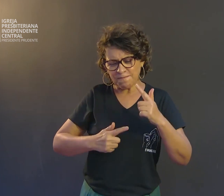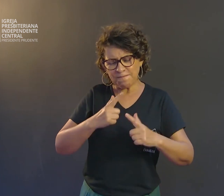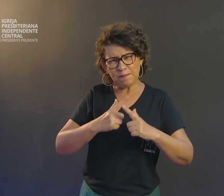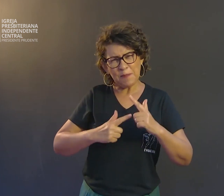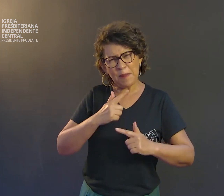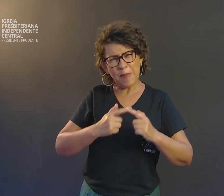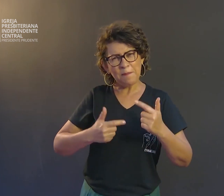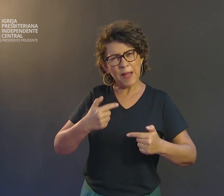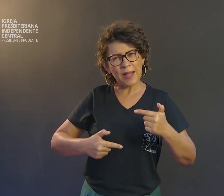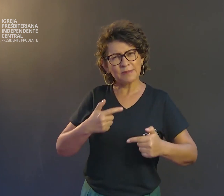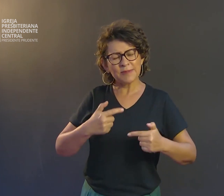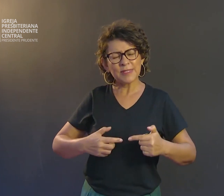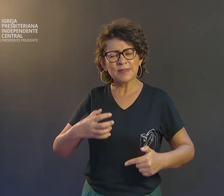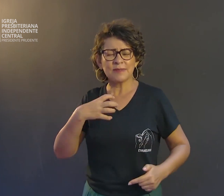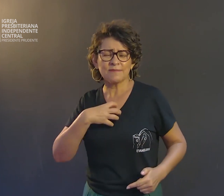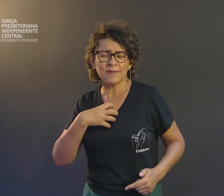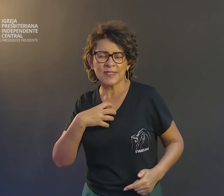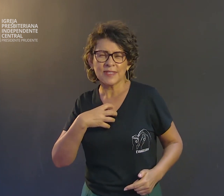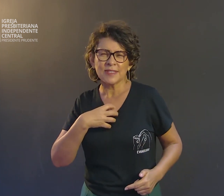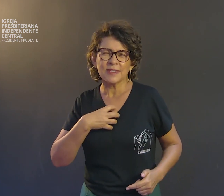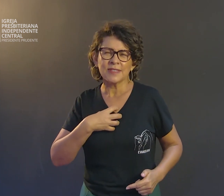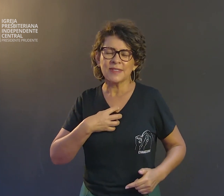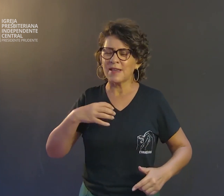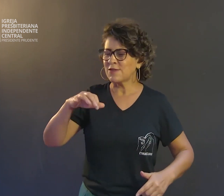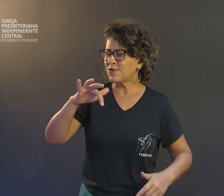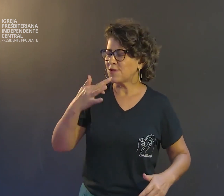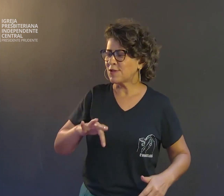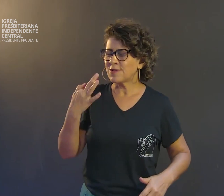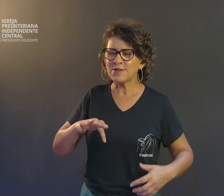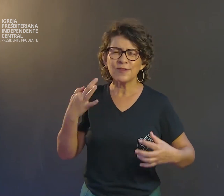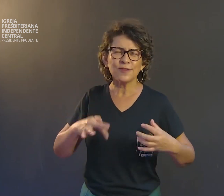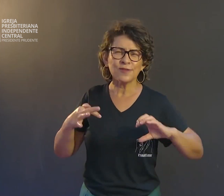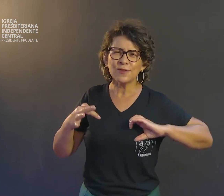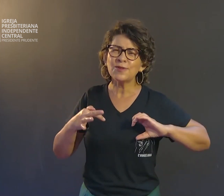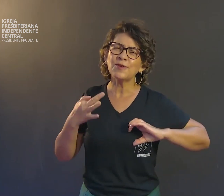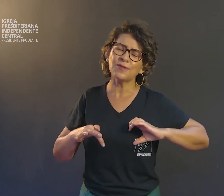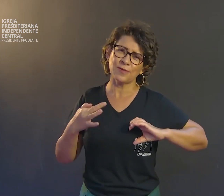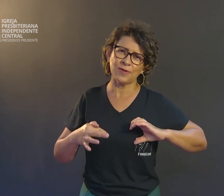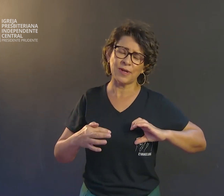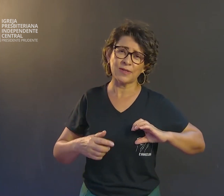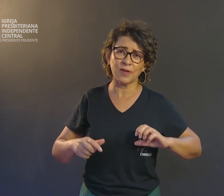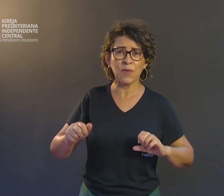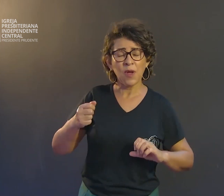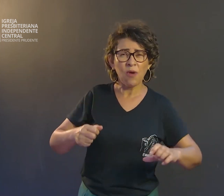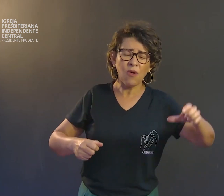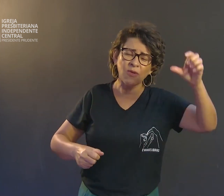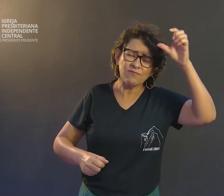ferido no seu coração, talvez ainda oprimido por Satanás em sua vida, aconselho a voltar